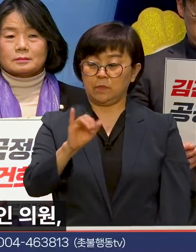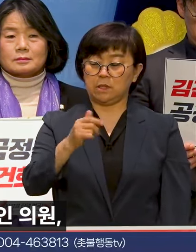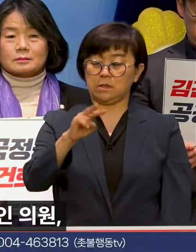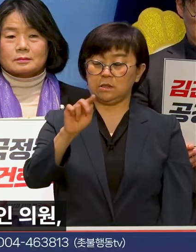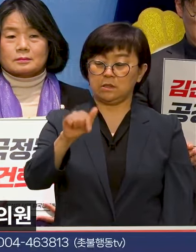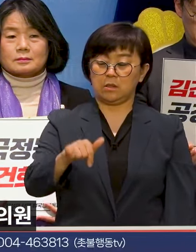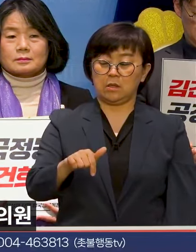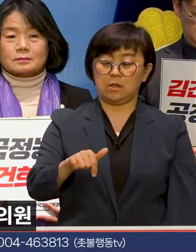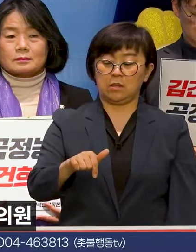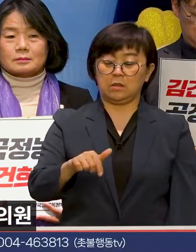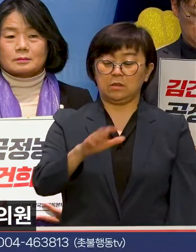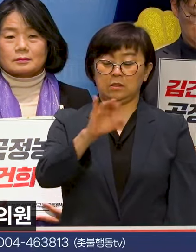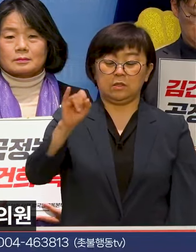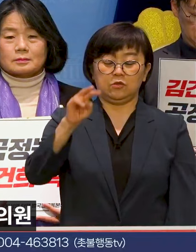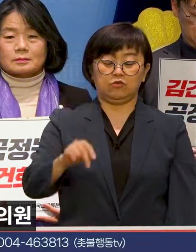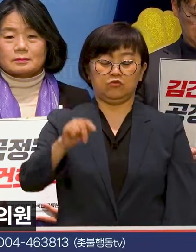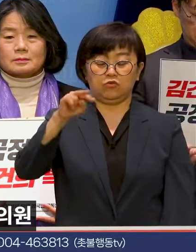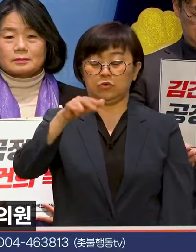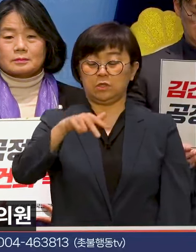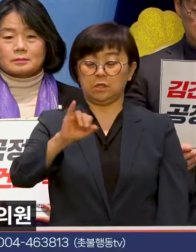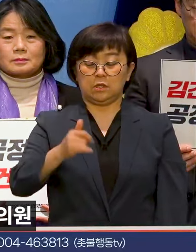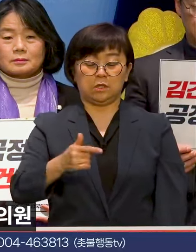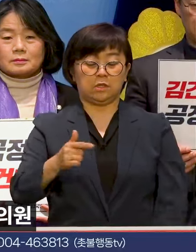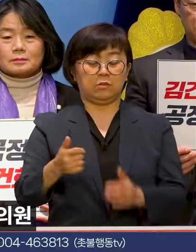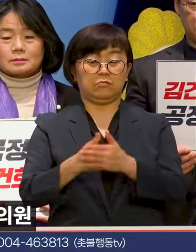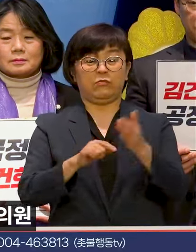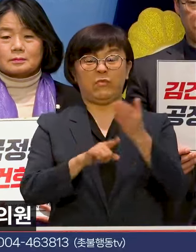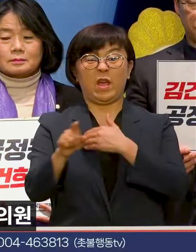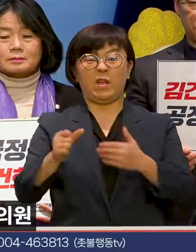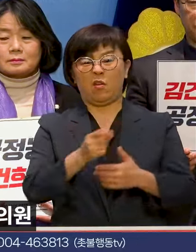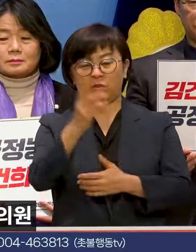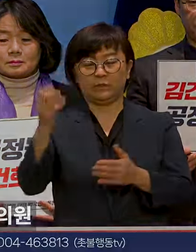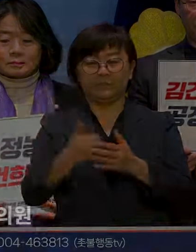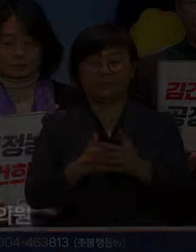혜인의원 이진의원 황원 이상입니다